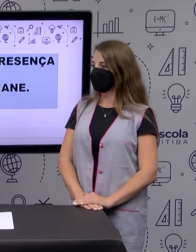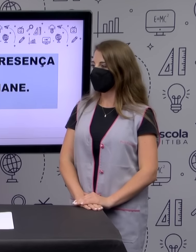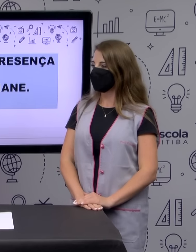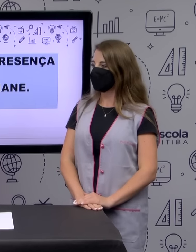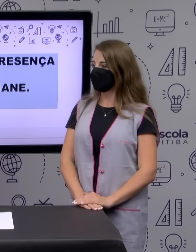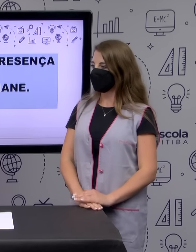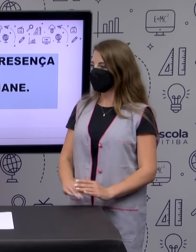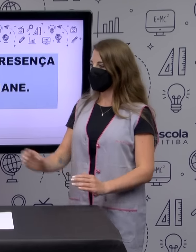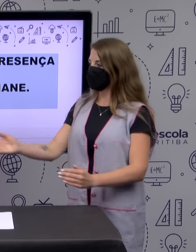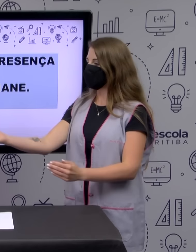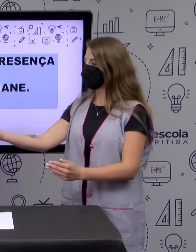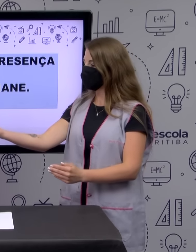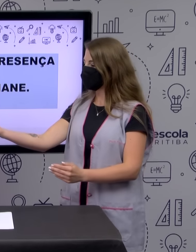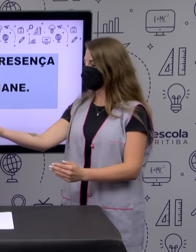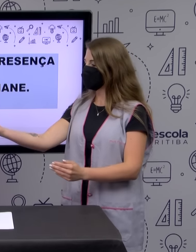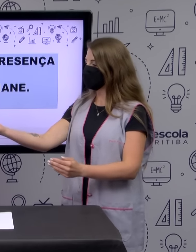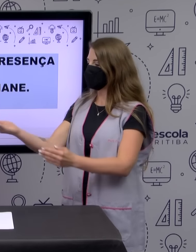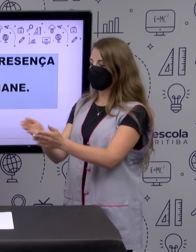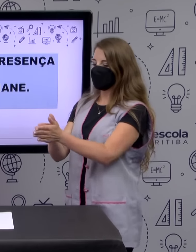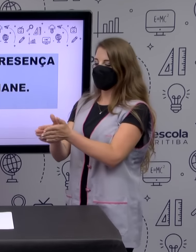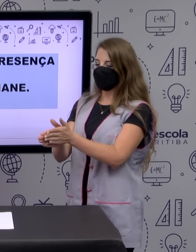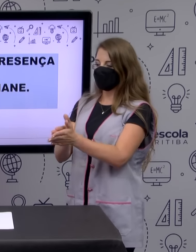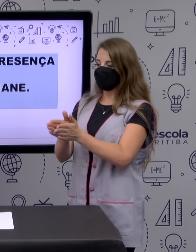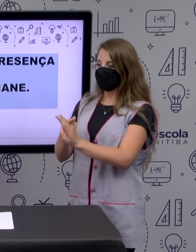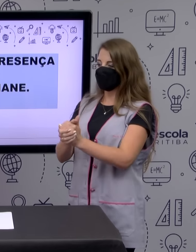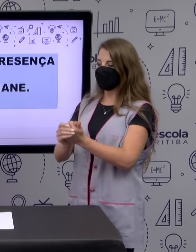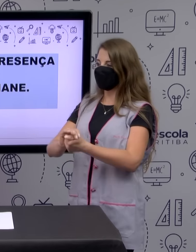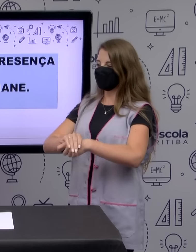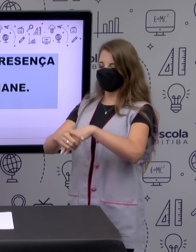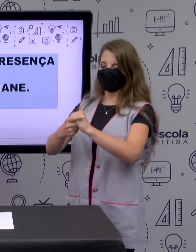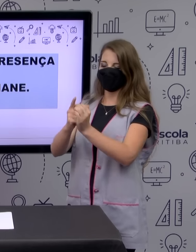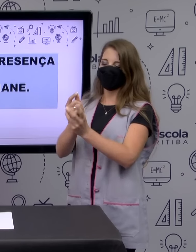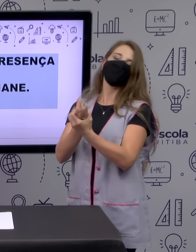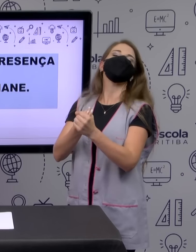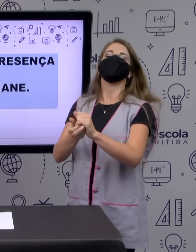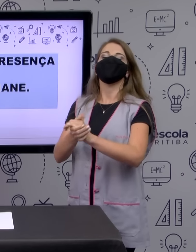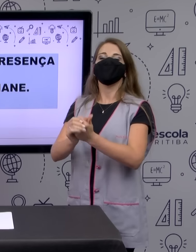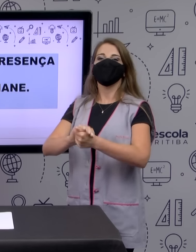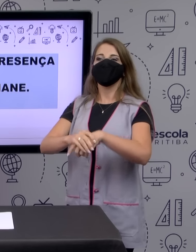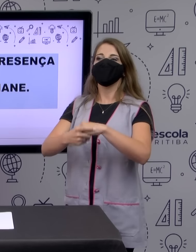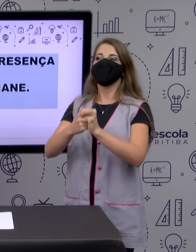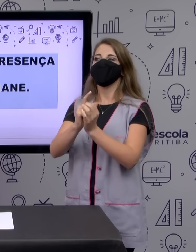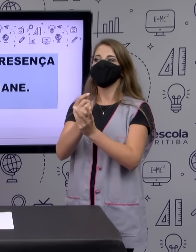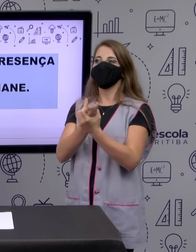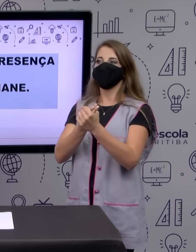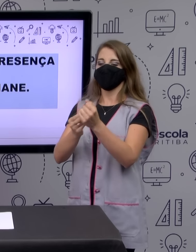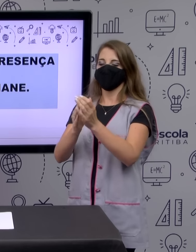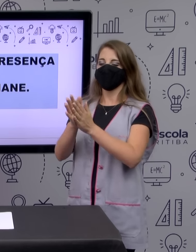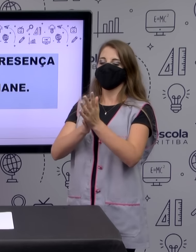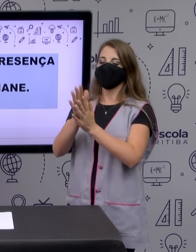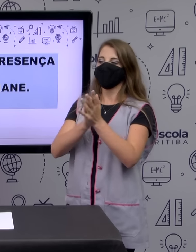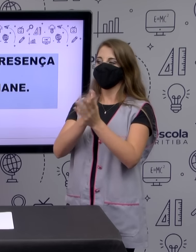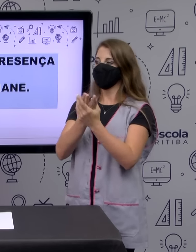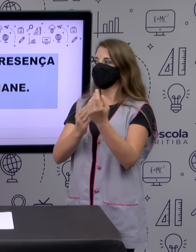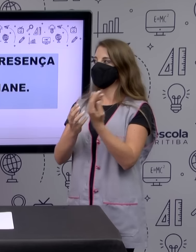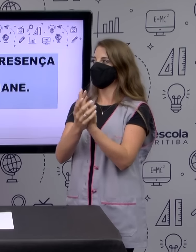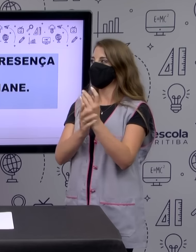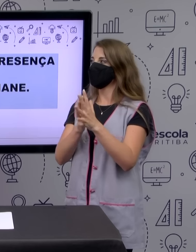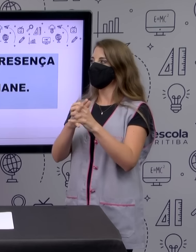álcool nas mãos, né? Opa! E aí nós vamos tirar